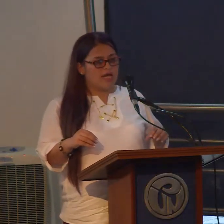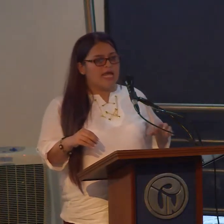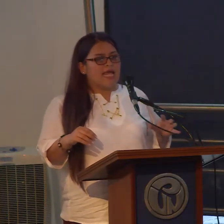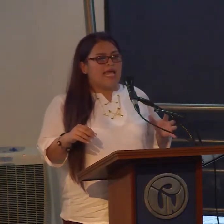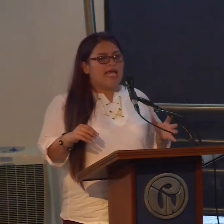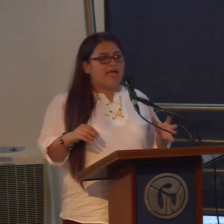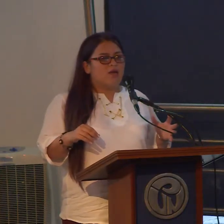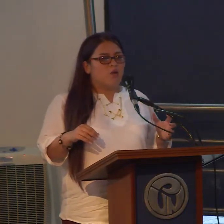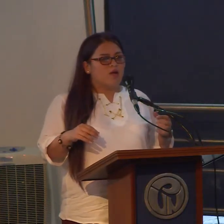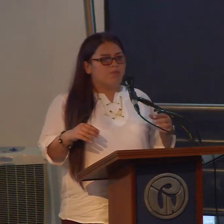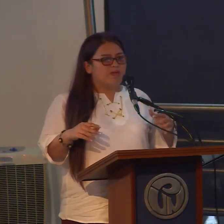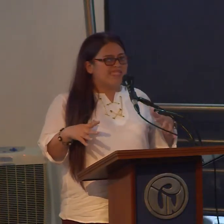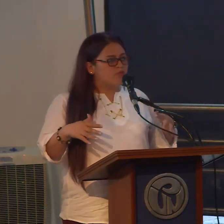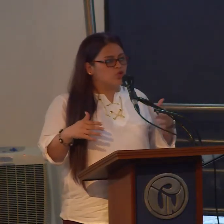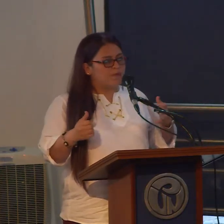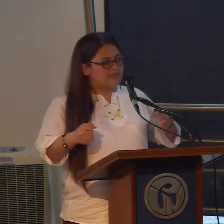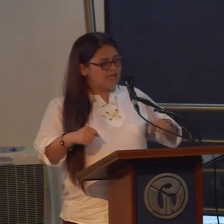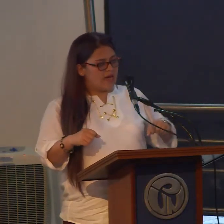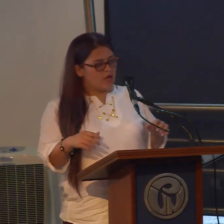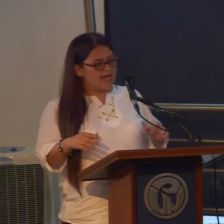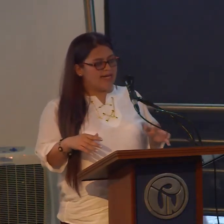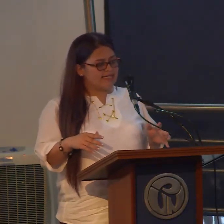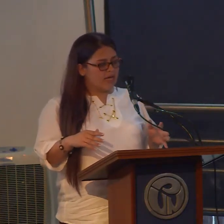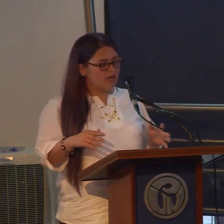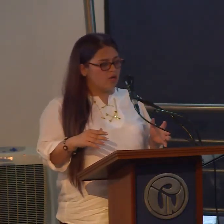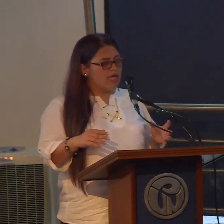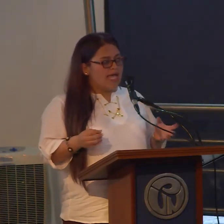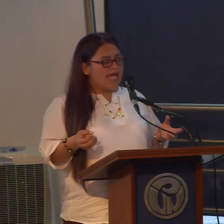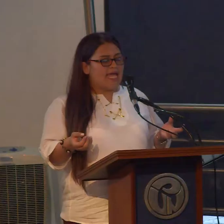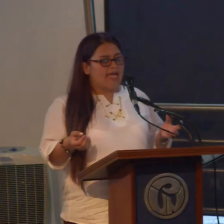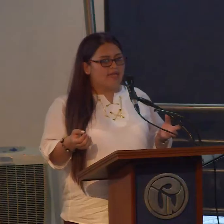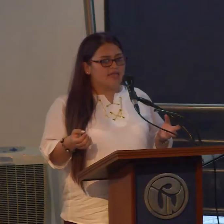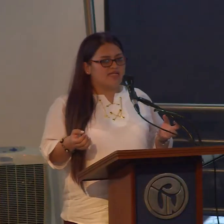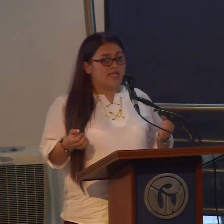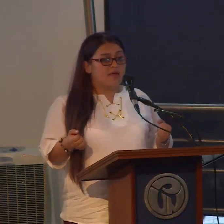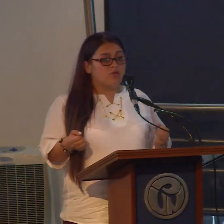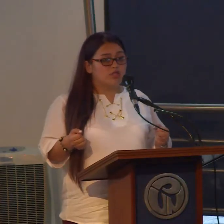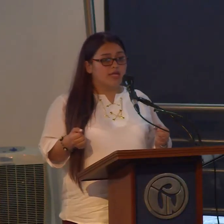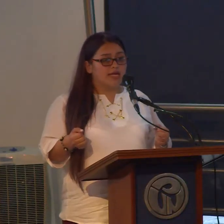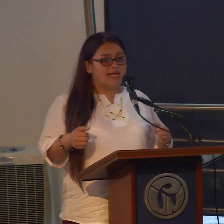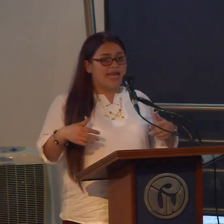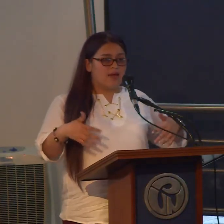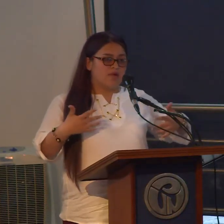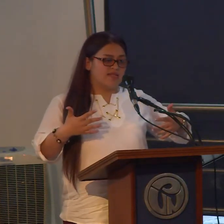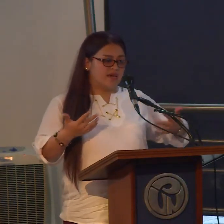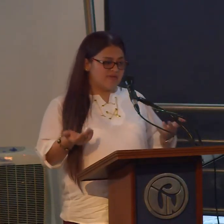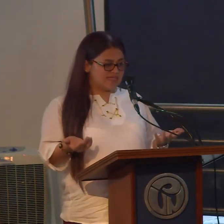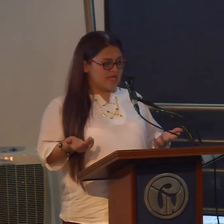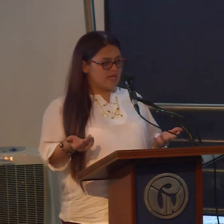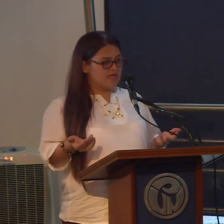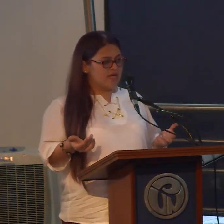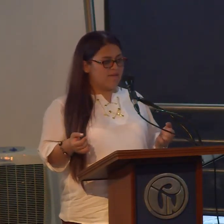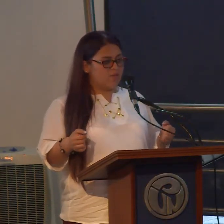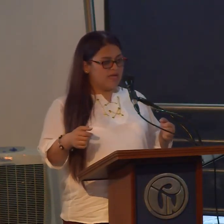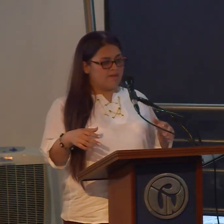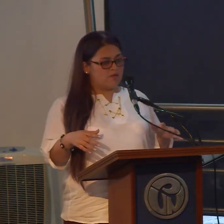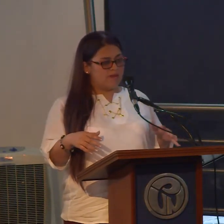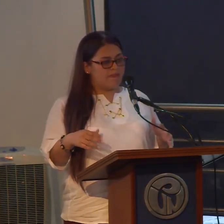información. Luego, pues de mucho pensarlo y analizarlo, decidimos crear una entrevista